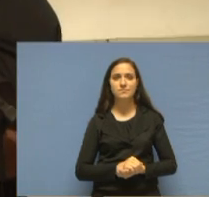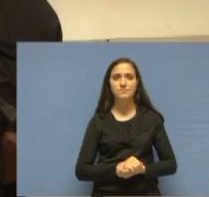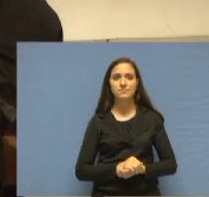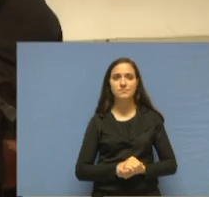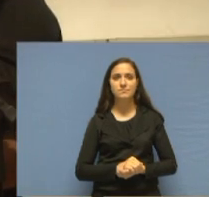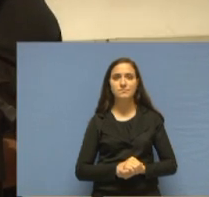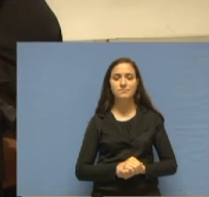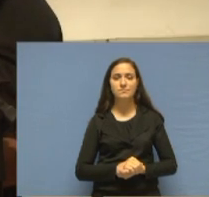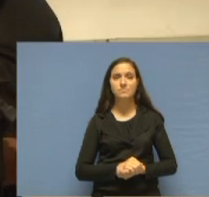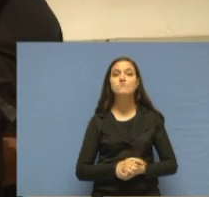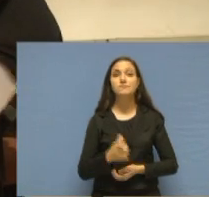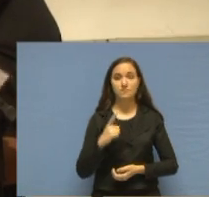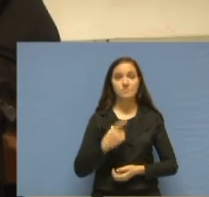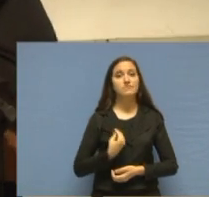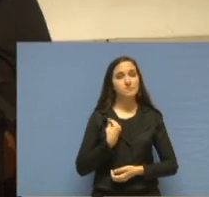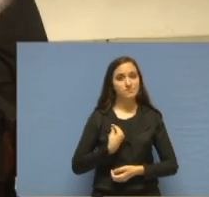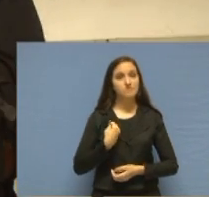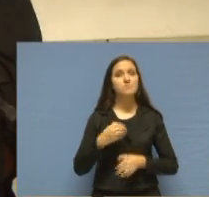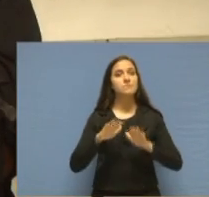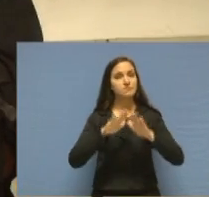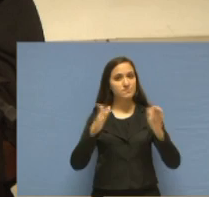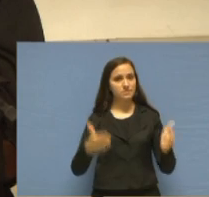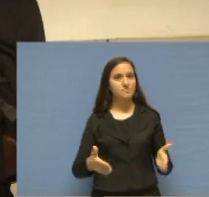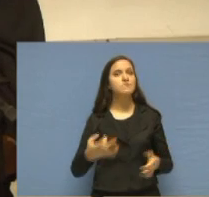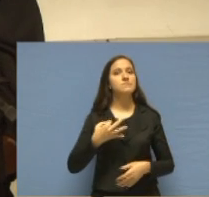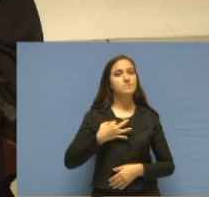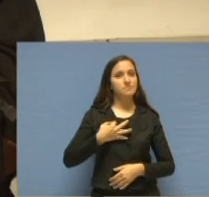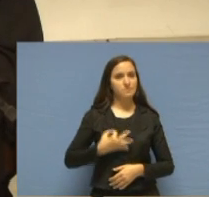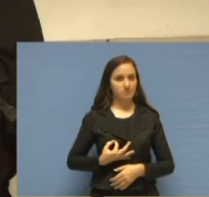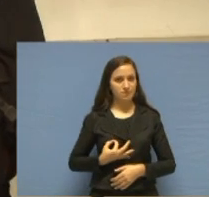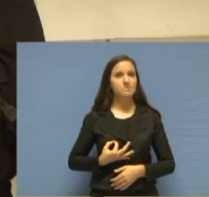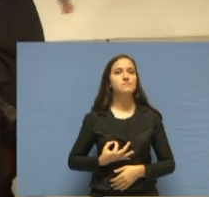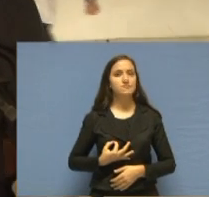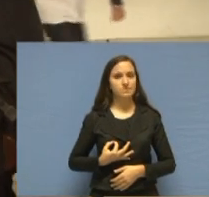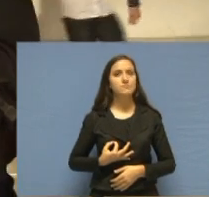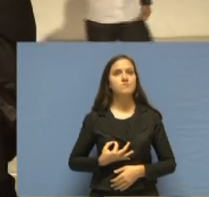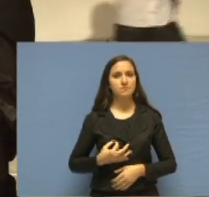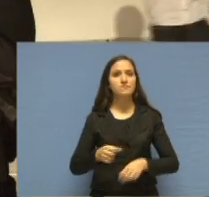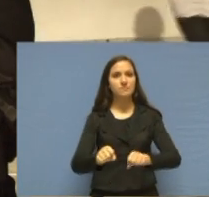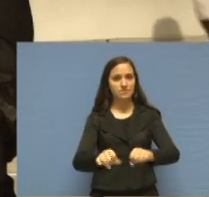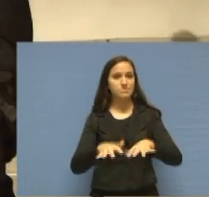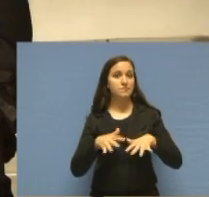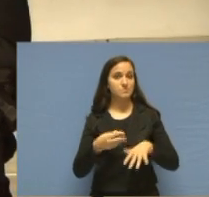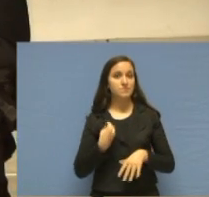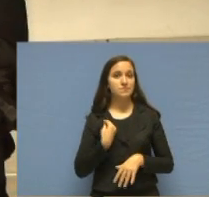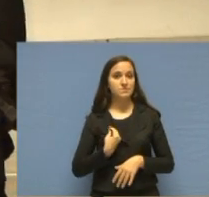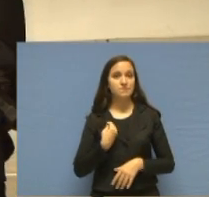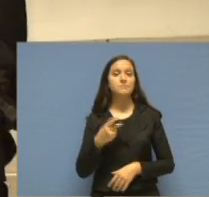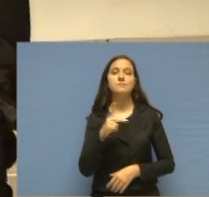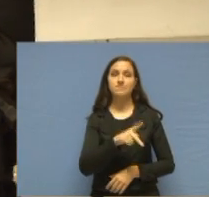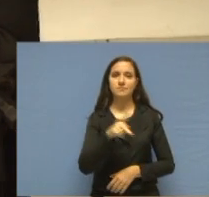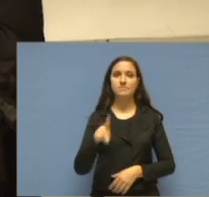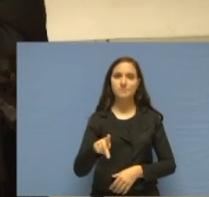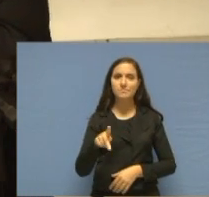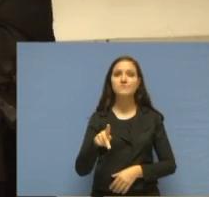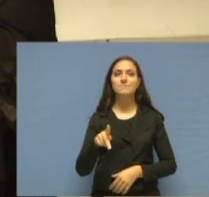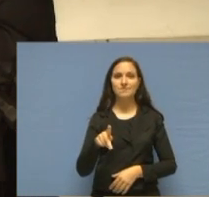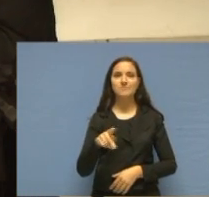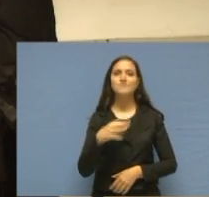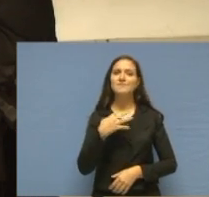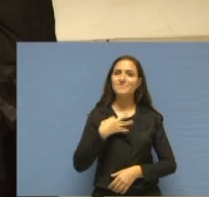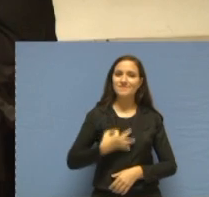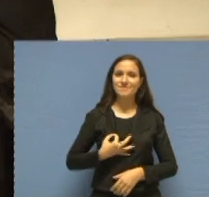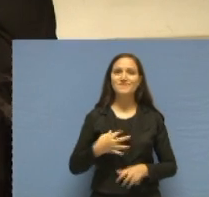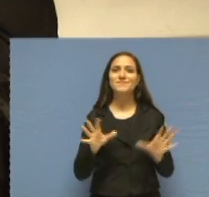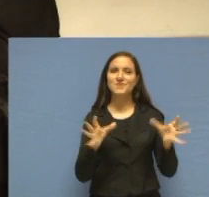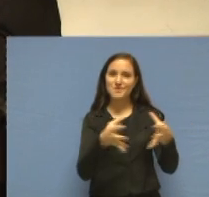Fazem parte da tribuna de honra, extensão da mesa diretiva, docente homenageada das turmas de Letras,